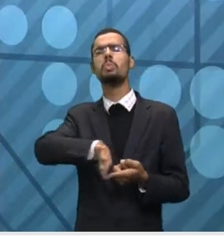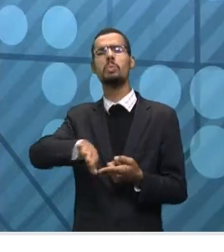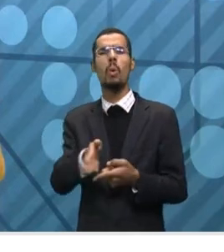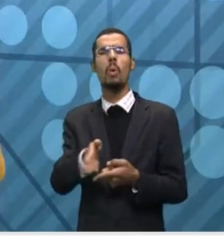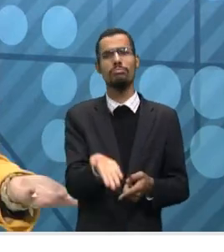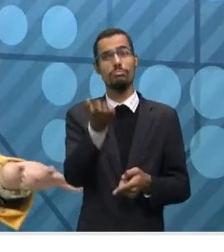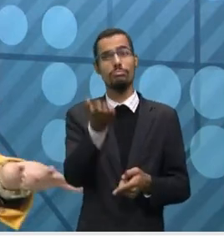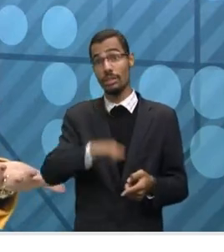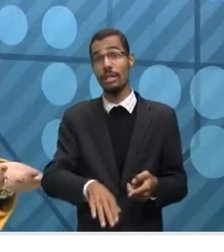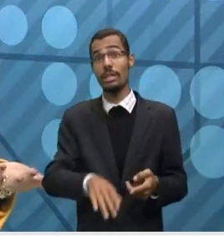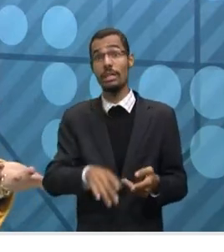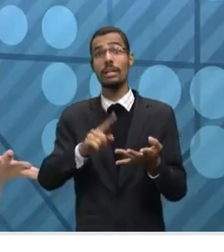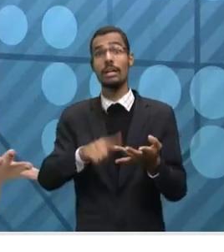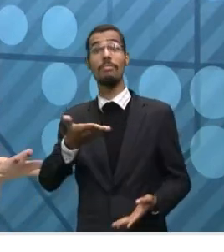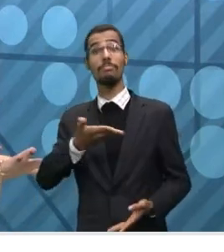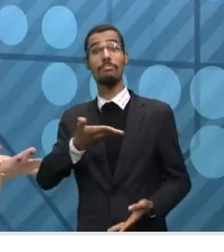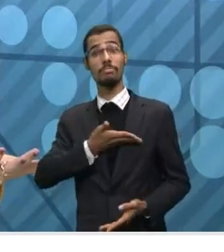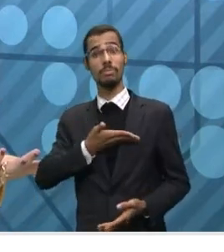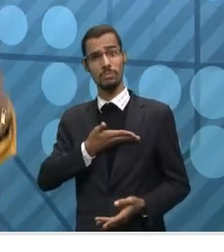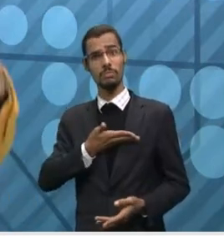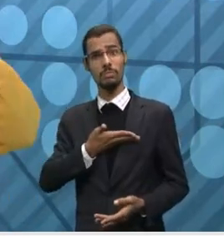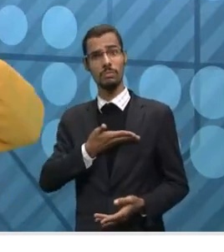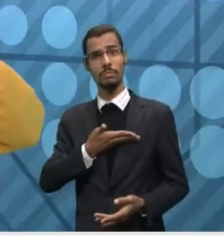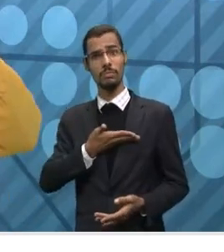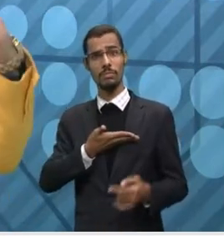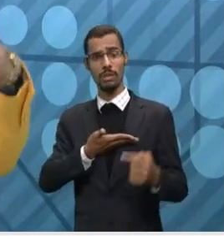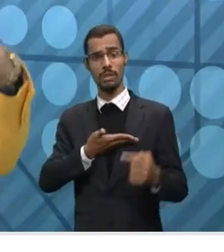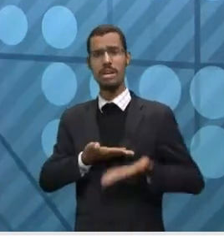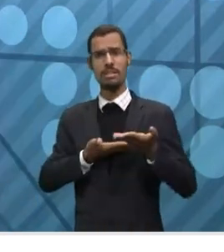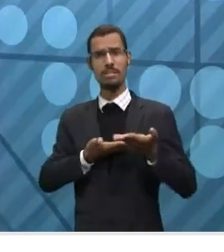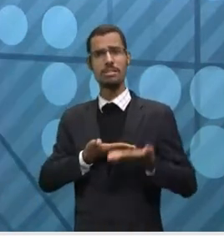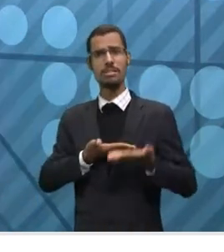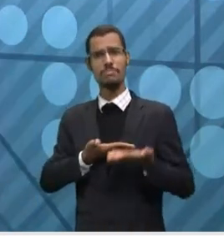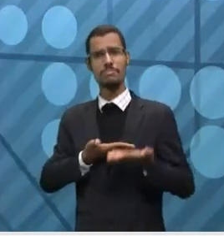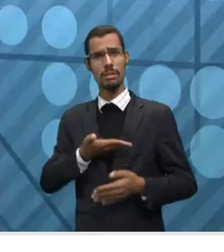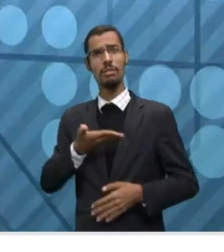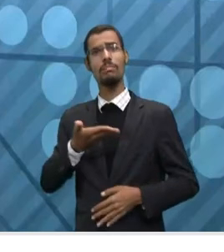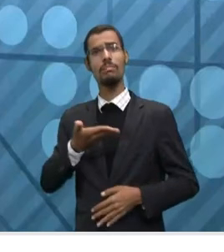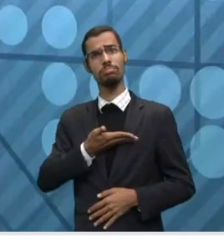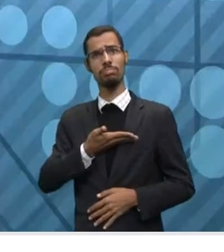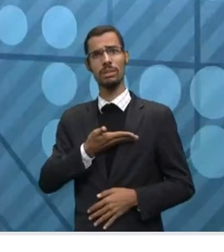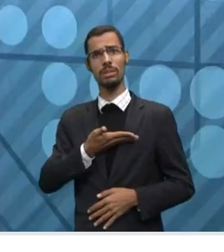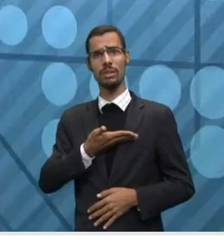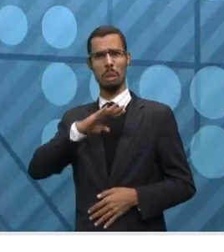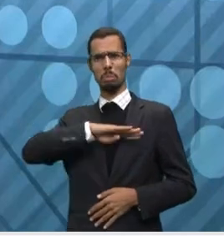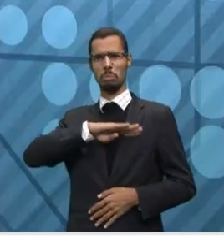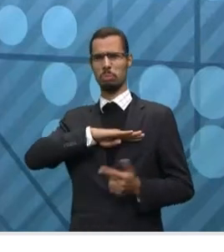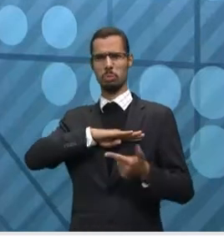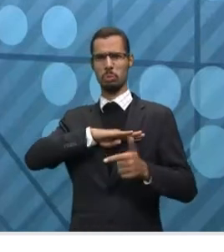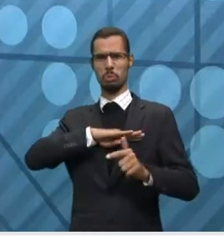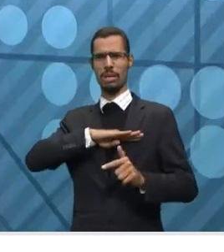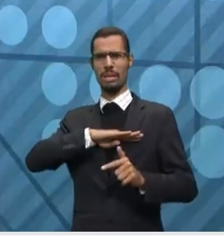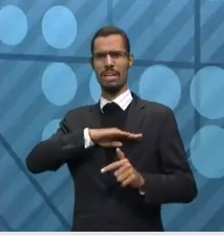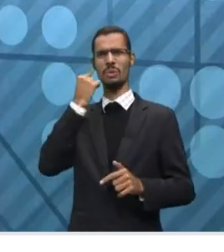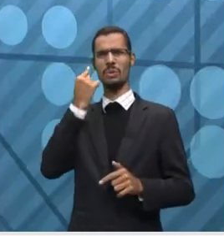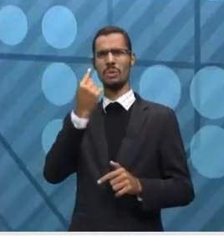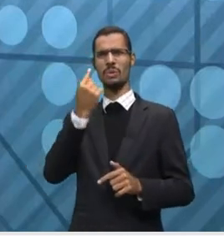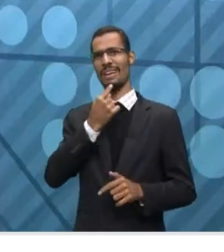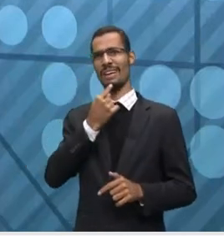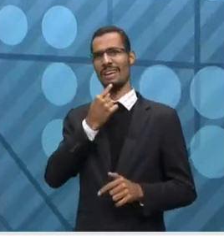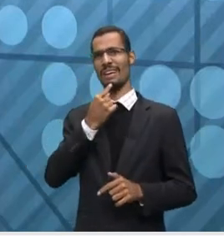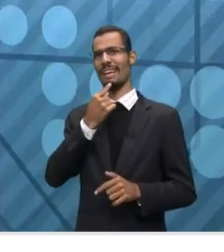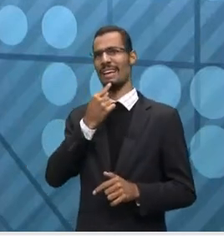certo? Amigo, a palma da mão é para cima, meu amigo. Não existe amigo assim. Por mais que o senhor falar,